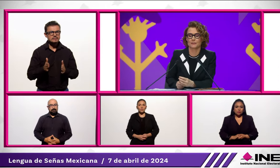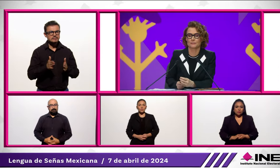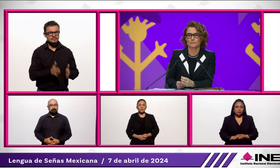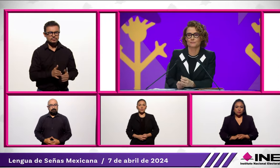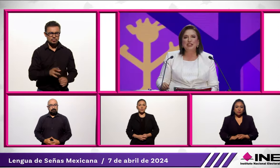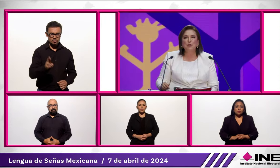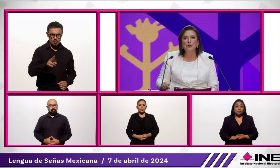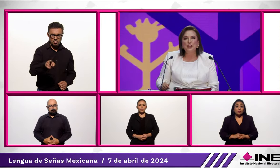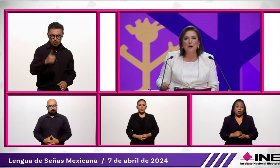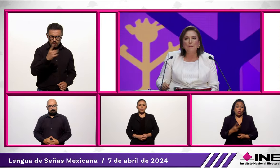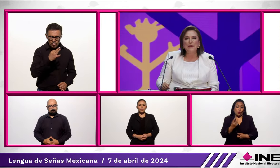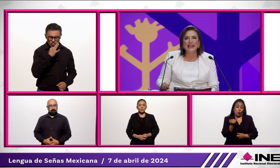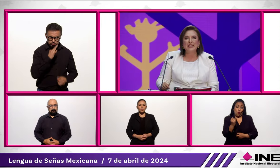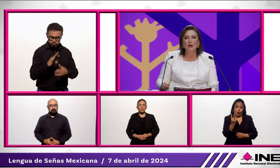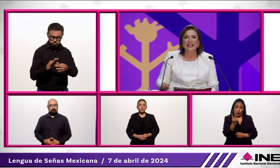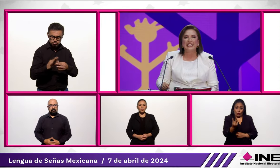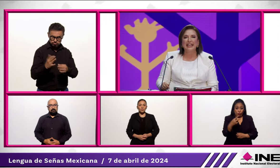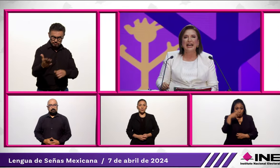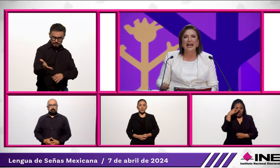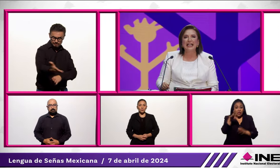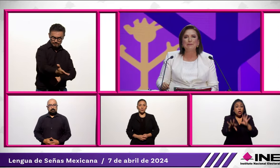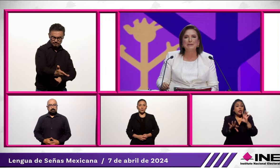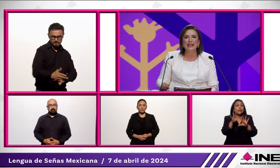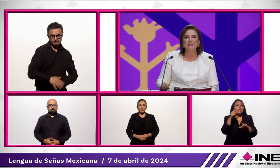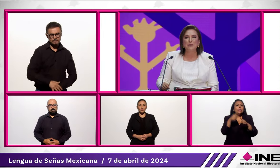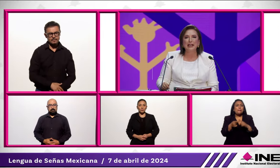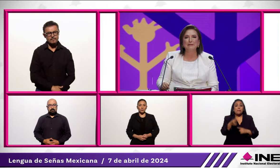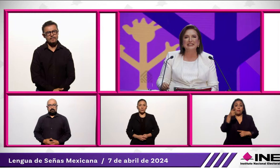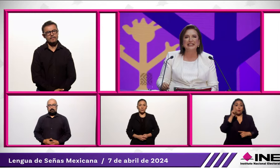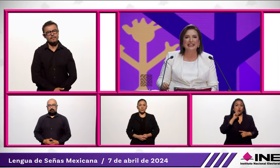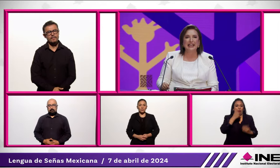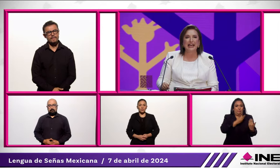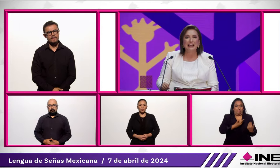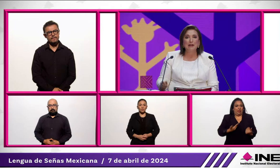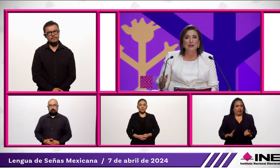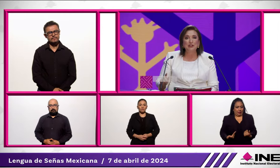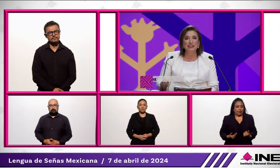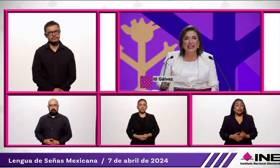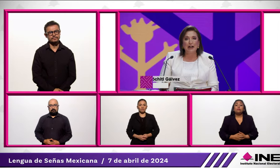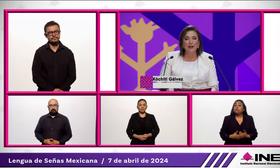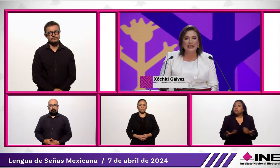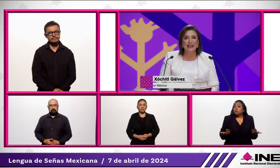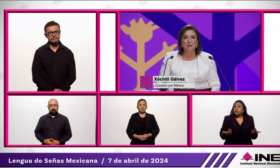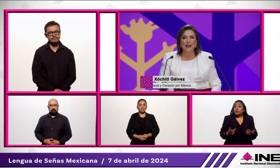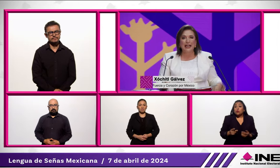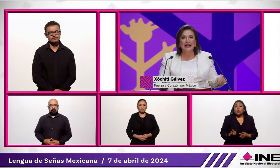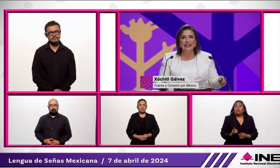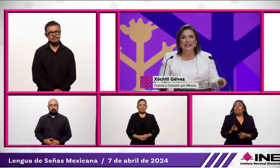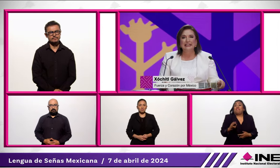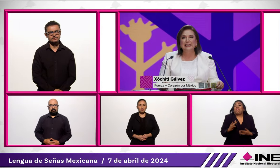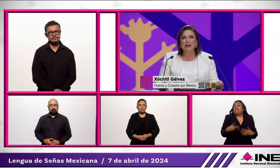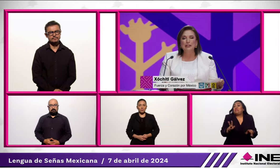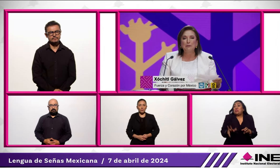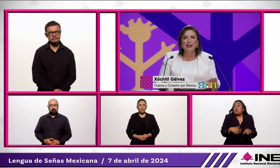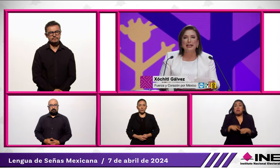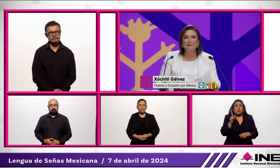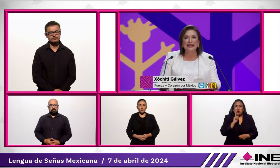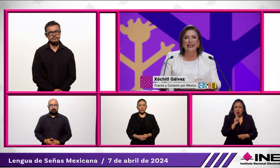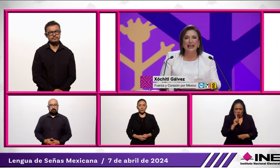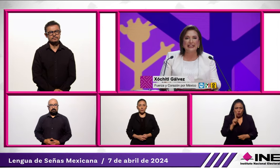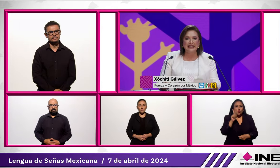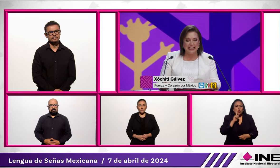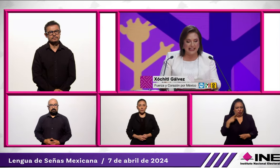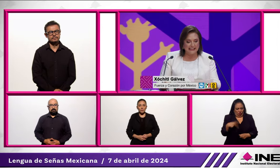Xochitl Gálvez. Este 2 de junio México elegirá a la primera mujer presidenta, pero no será cualquier mujer, será una